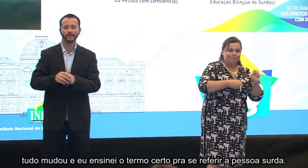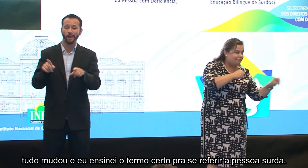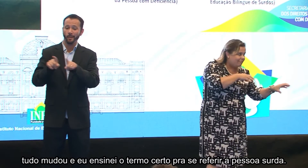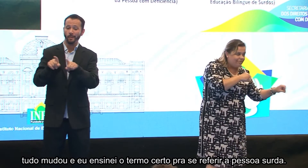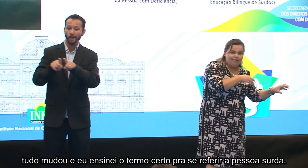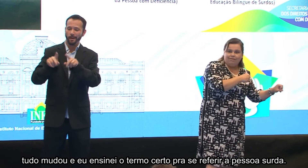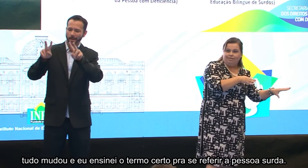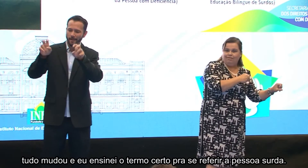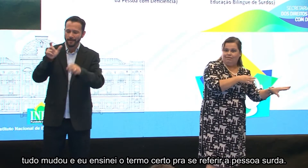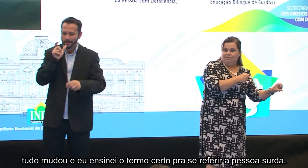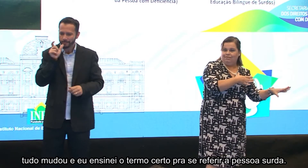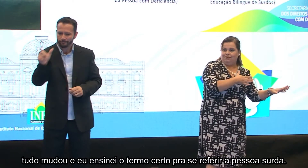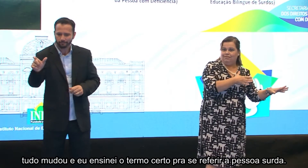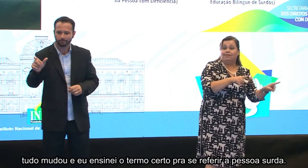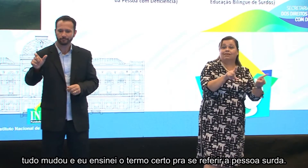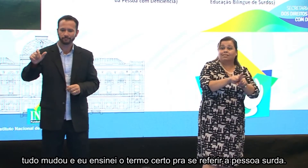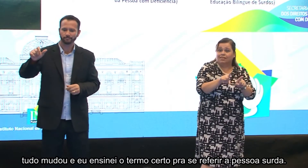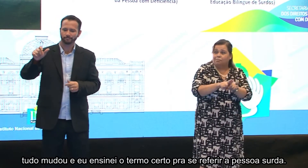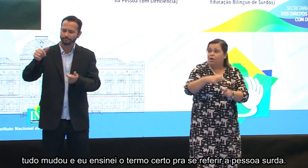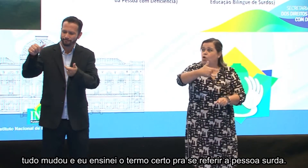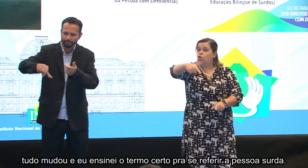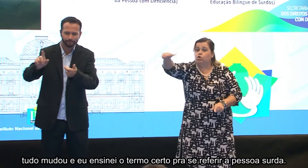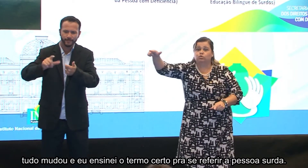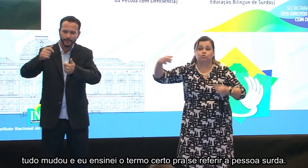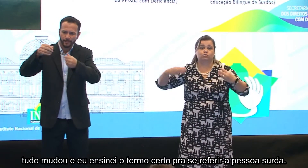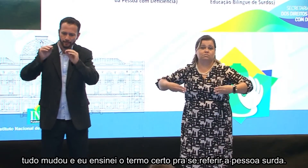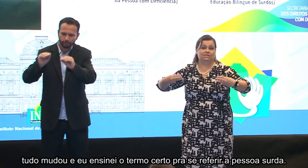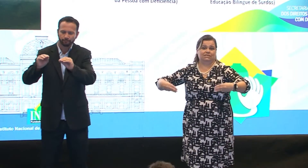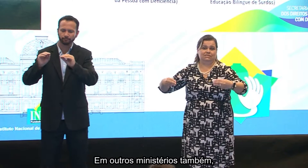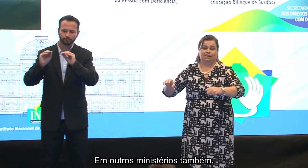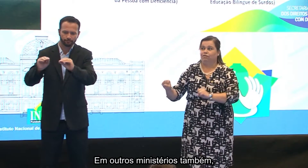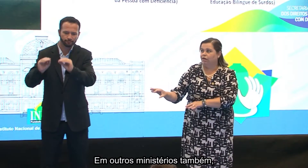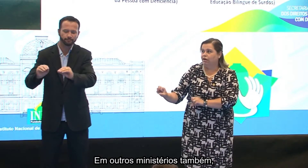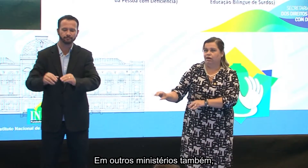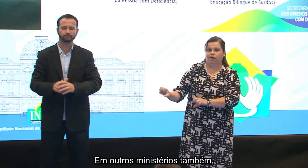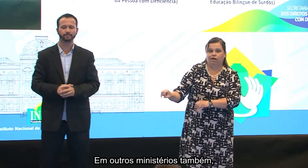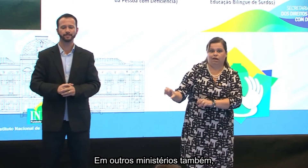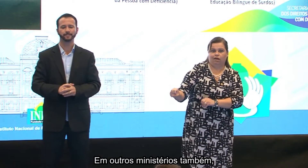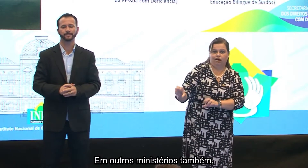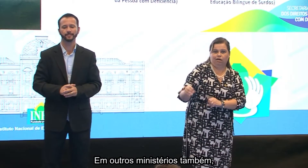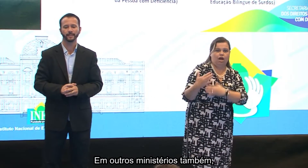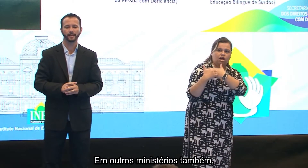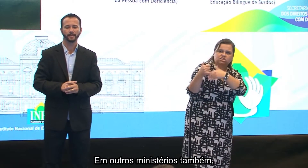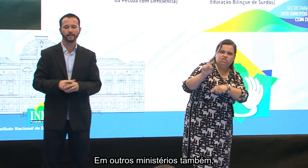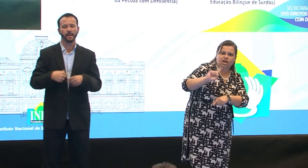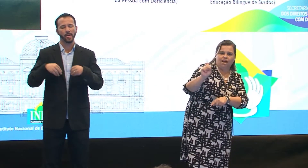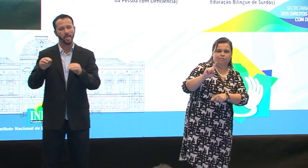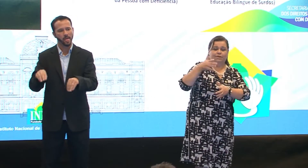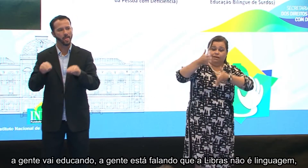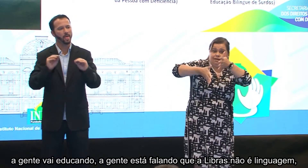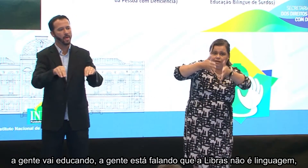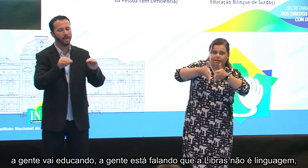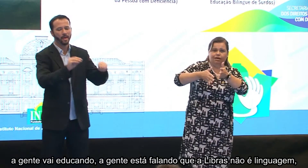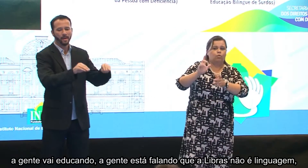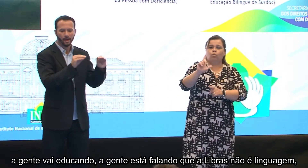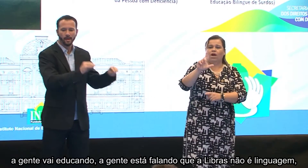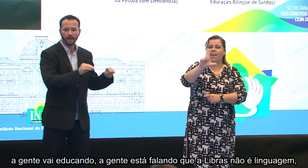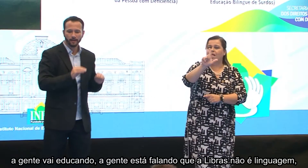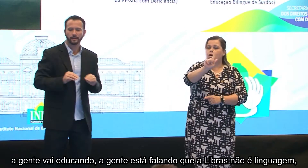eu ensinei o termo certo para que ela se referisse à pessoa surda. E em outros ministérios também, a gente vai educando, a gente